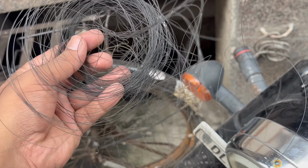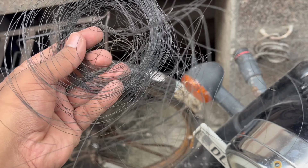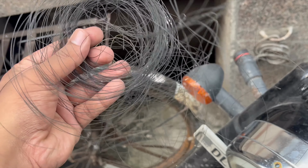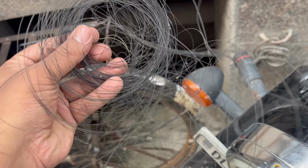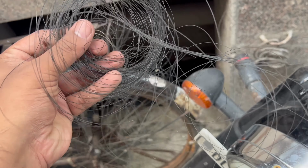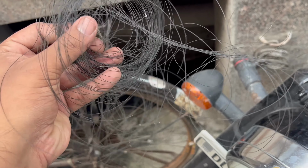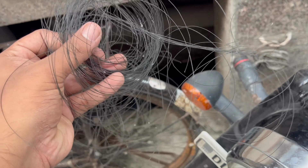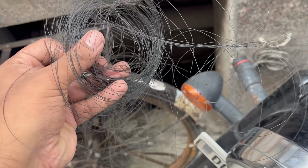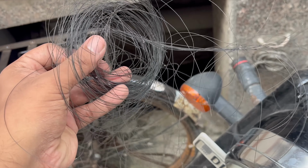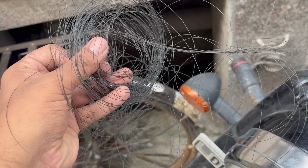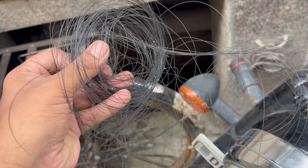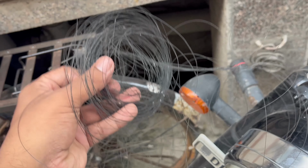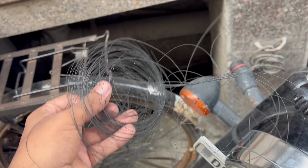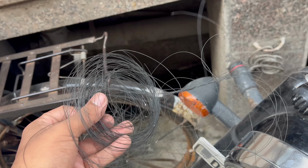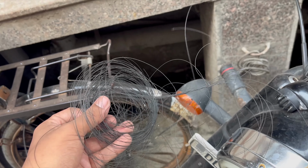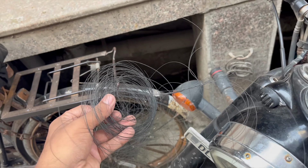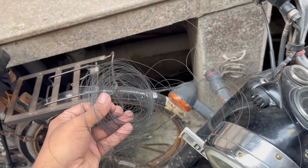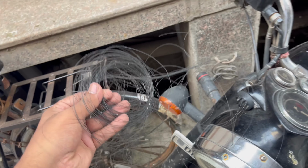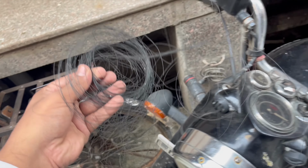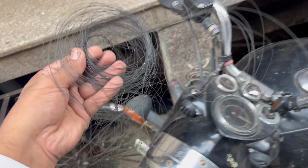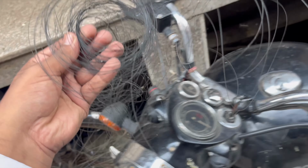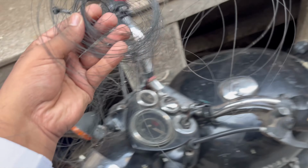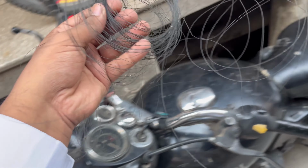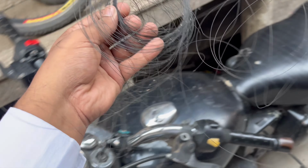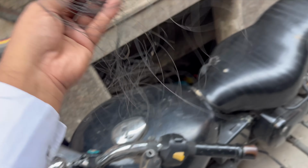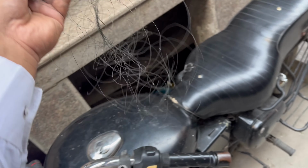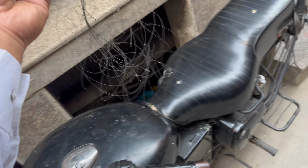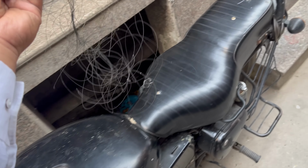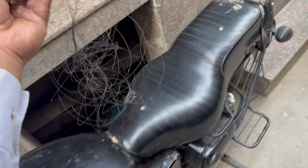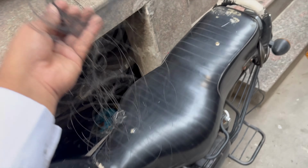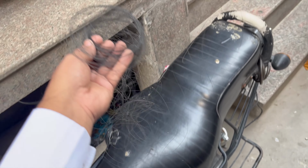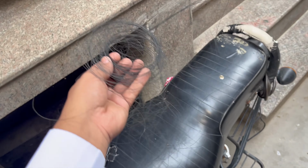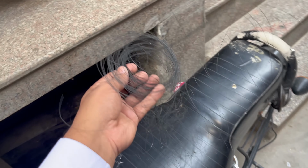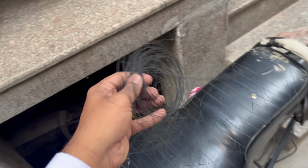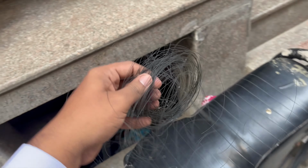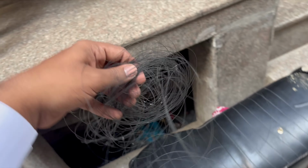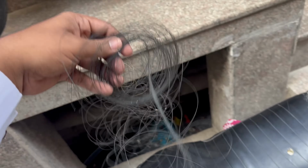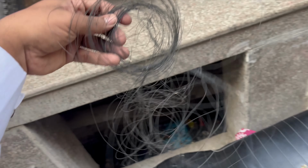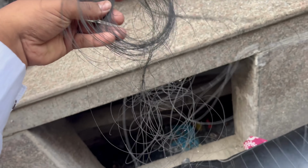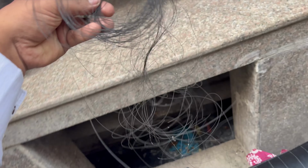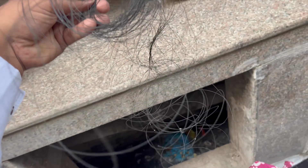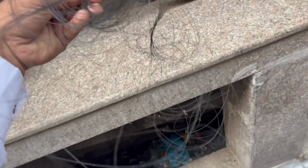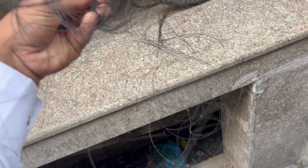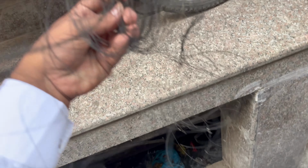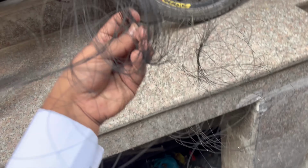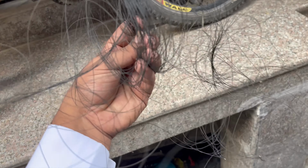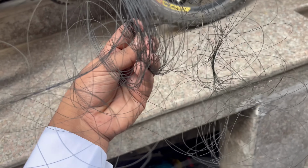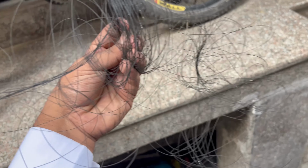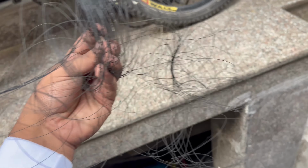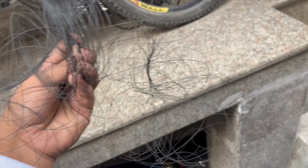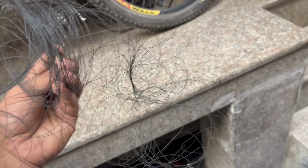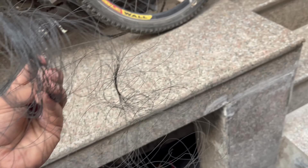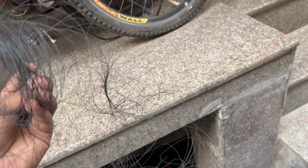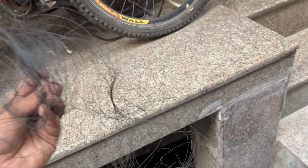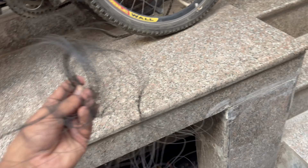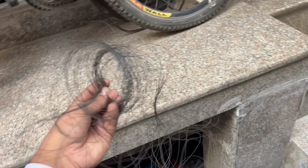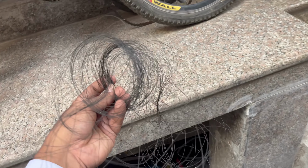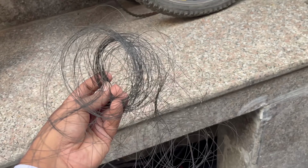भाई तार सा है कोई, पता नहीं क्या, रख देते हैं जो भी है। ये मंजा है भाई, प्लास्टिक